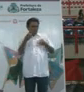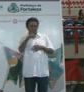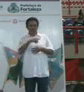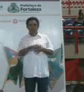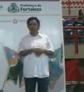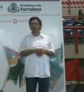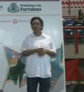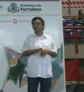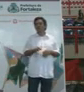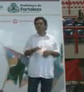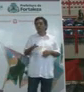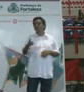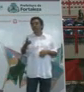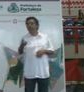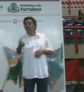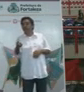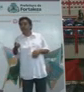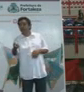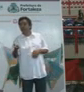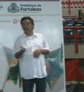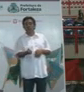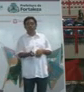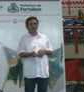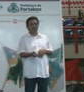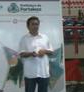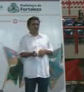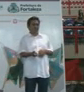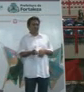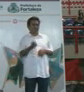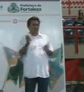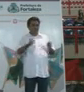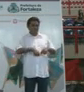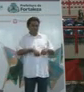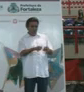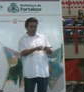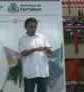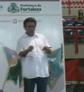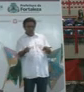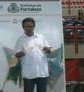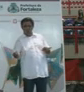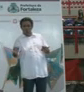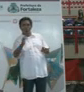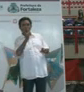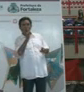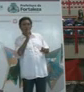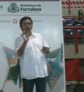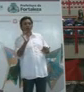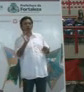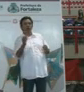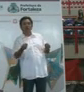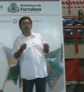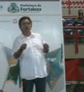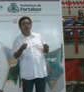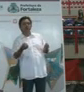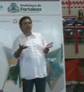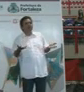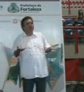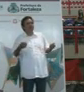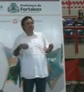ele estivesse desconectado da tomada. De que adianta? Olha, nós temos um potencial tão